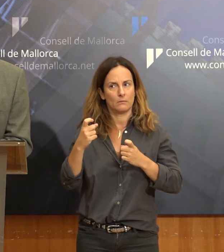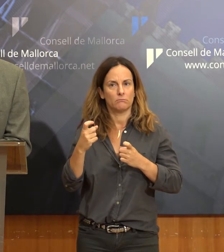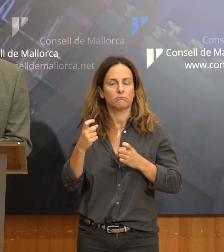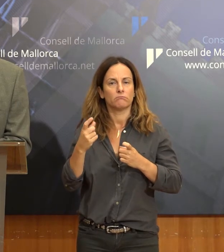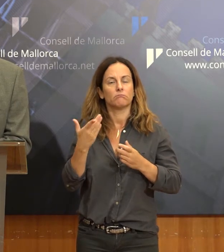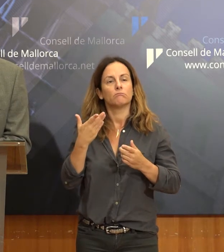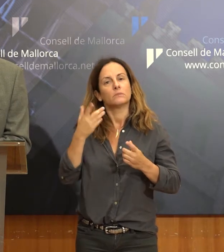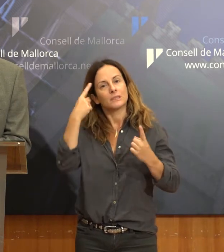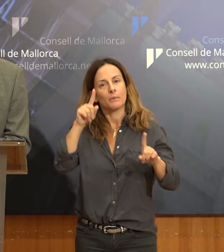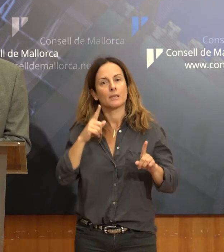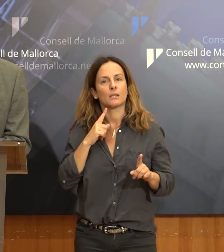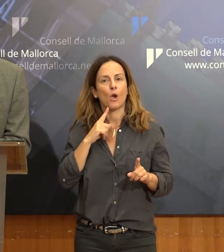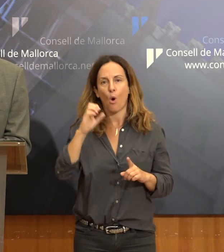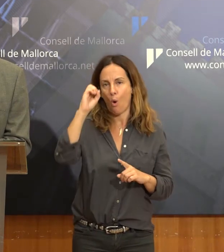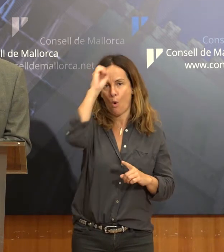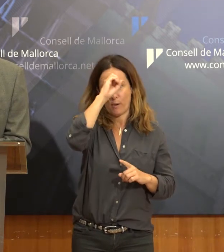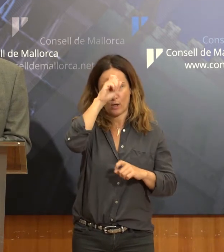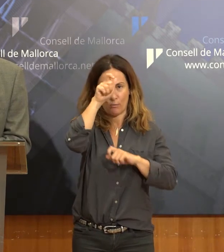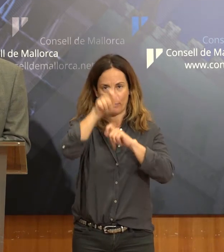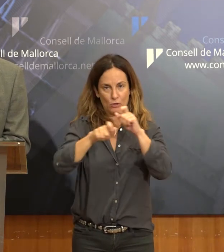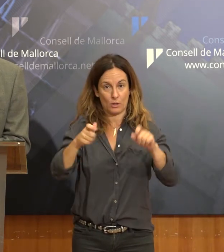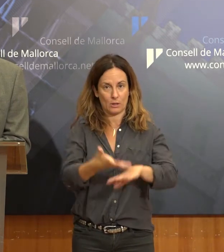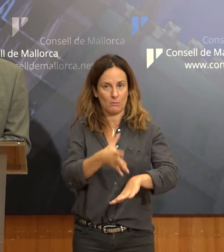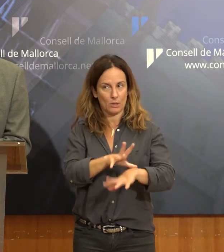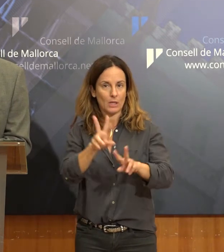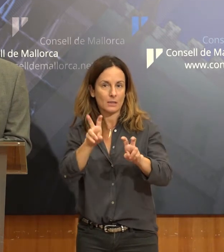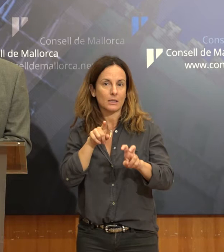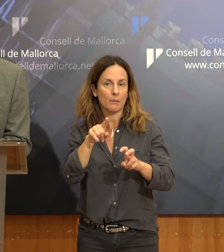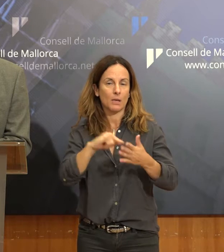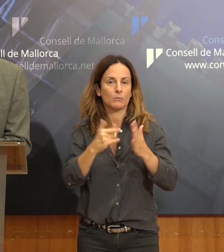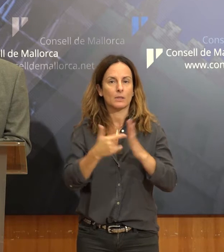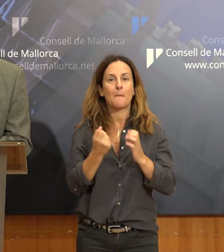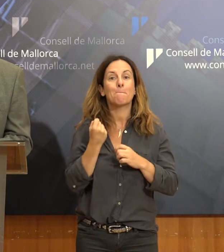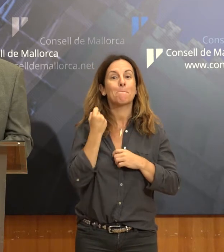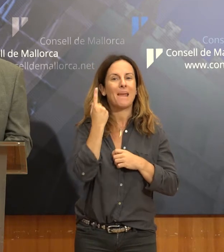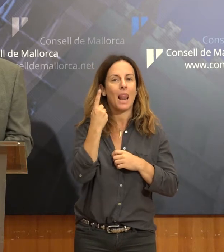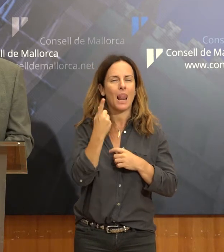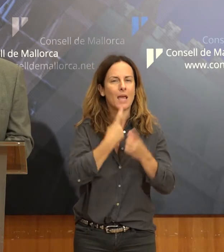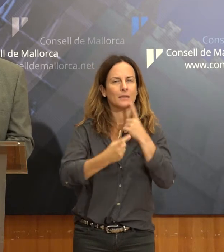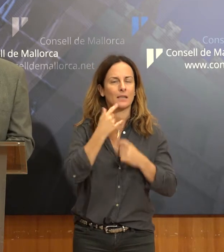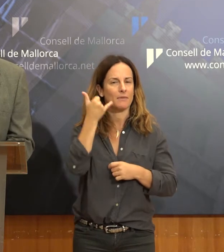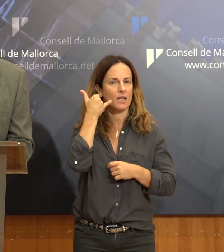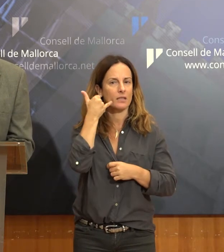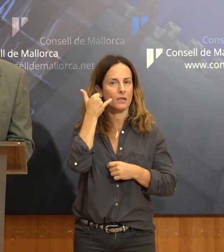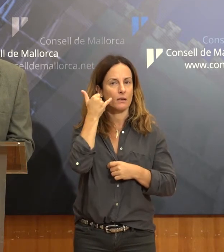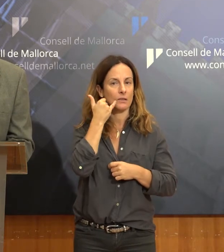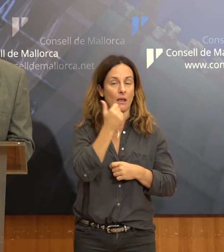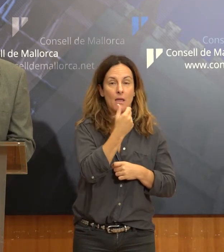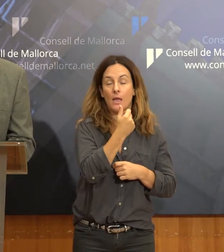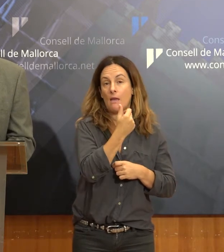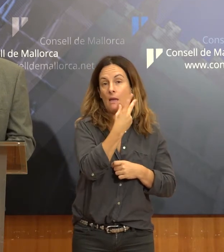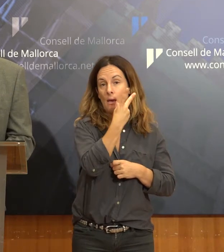de Mallorca sobre aquest projecte. S'han fet 1.000 entrevistes telefòniques entre el 20 i el dia 27 de